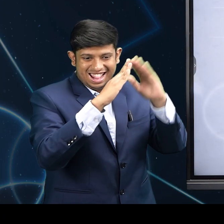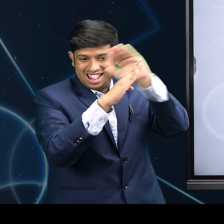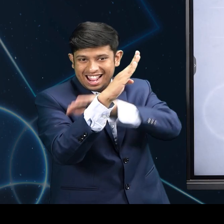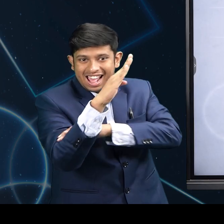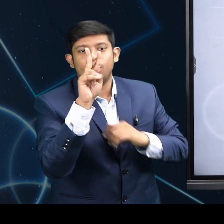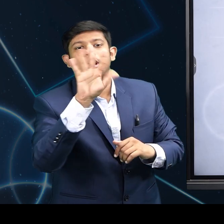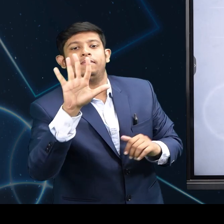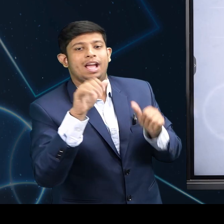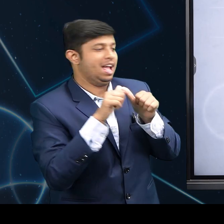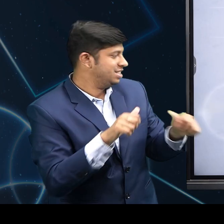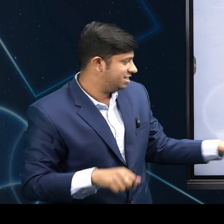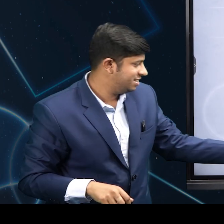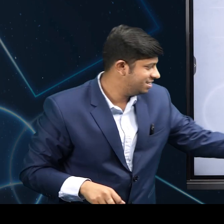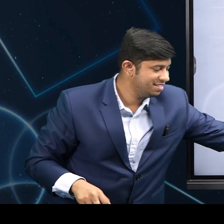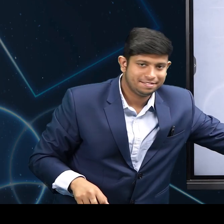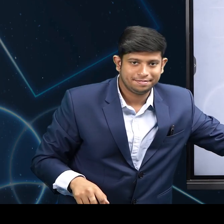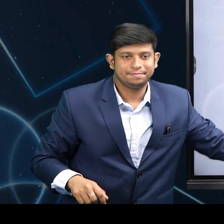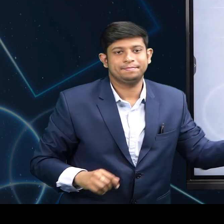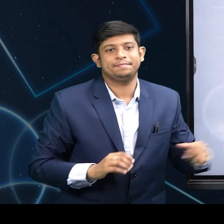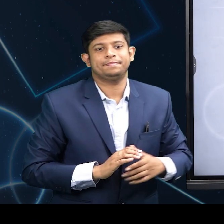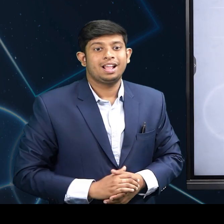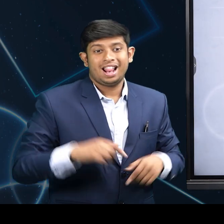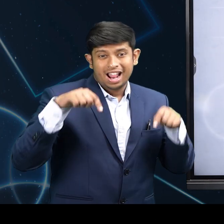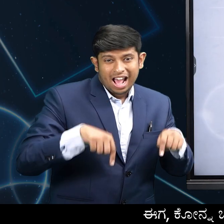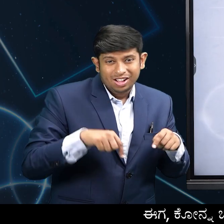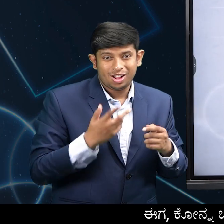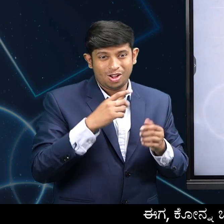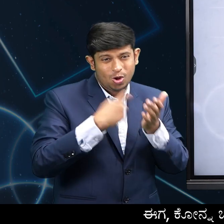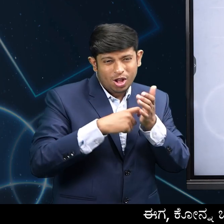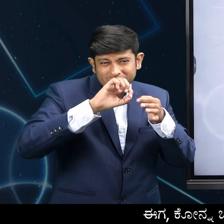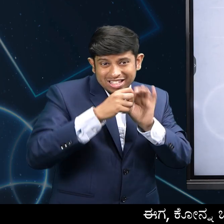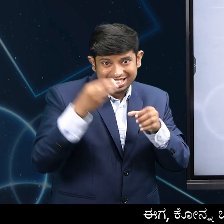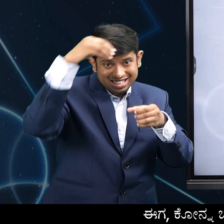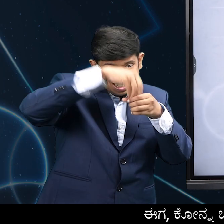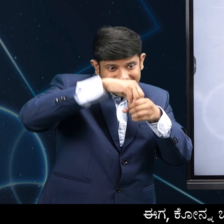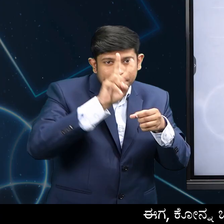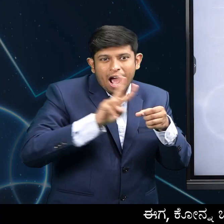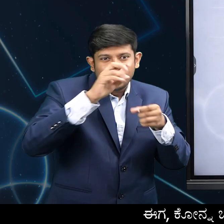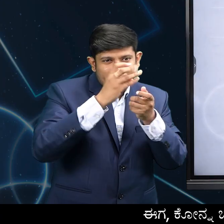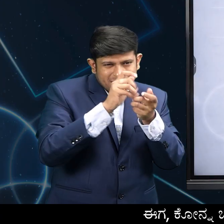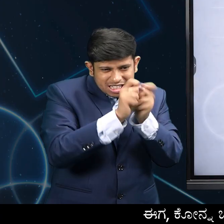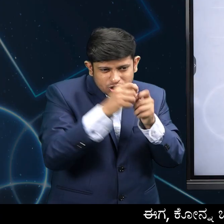ಡೇರಿಯ ಓರೆ ಎತ್ತರ = 25 ಮೀಟರ್. ಈಗ ಕೋನ್ನ ಬಾಗಿದ ಮೇಲ್ಮೈ ಪ್ರದೇಶದ ಮೌಲ್ಯವನ್ನ